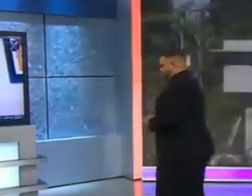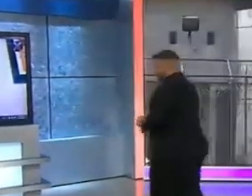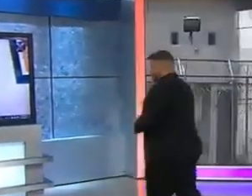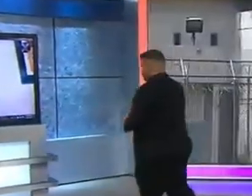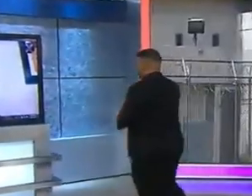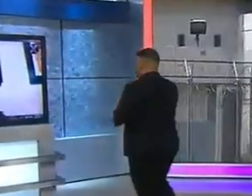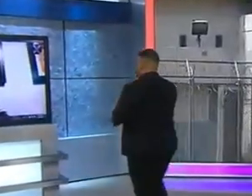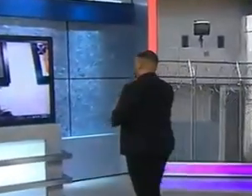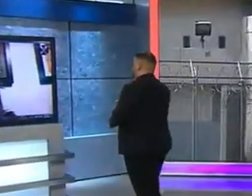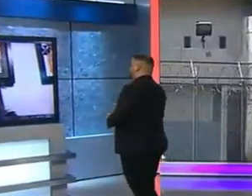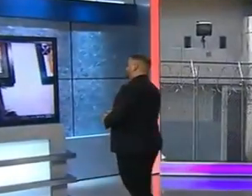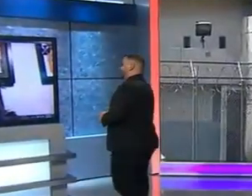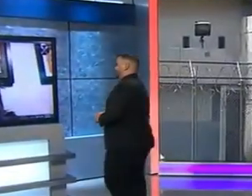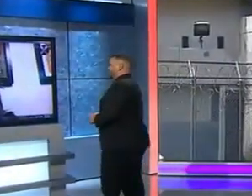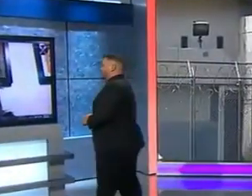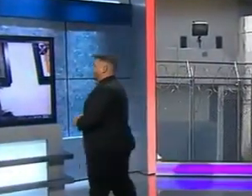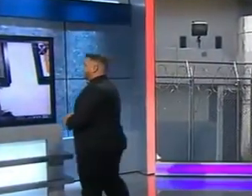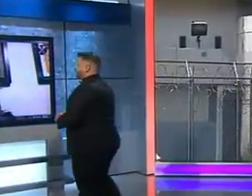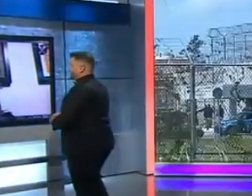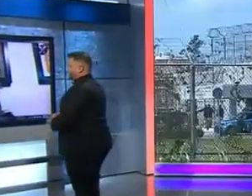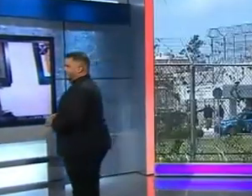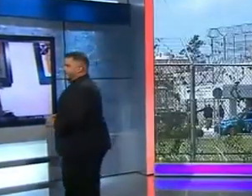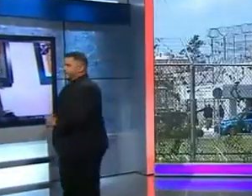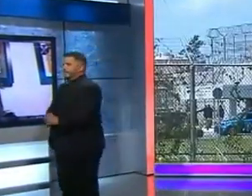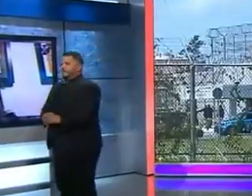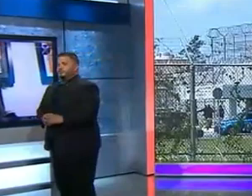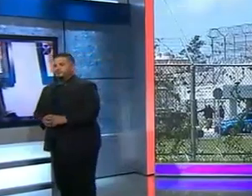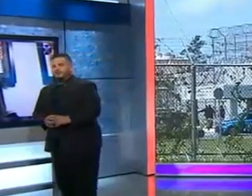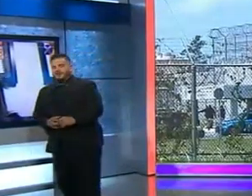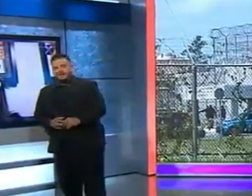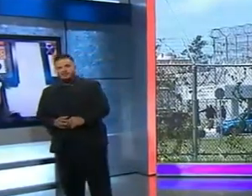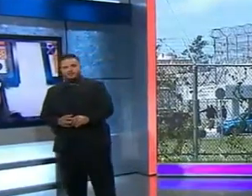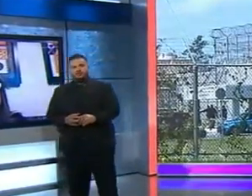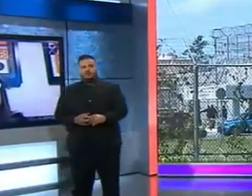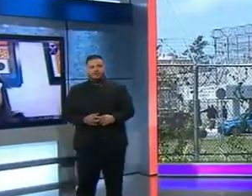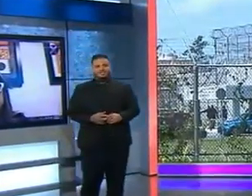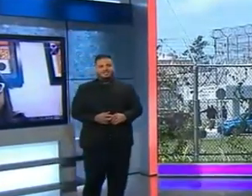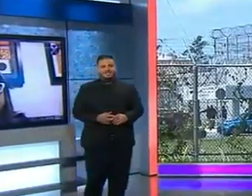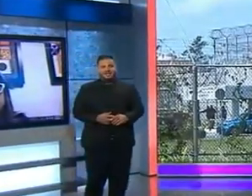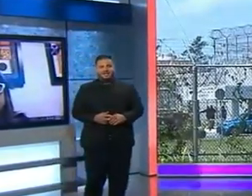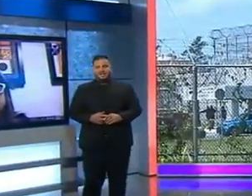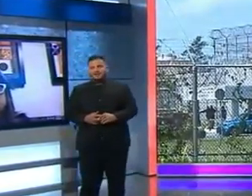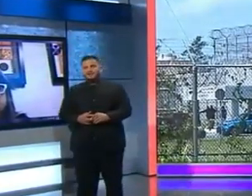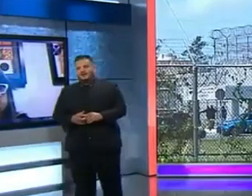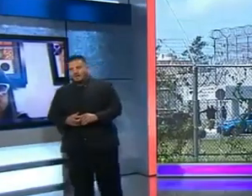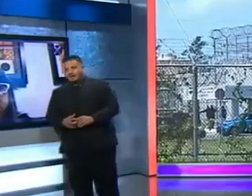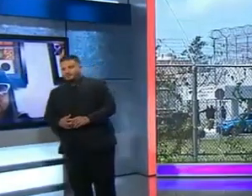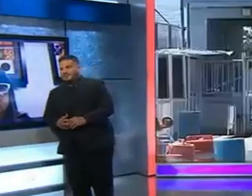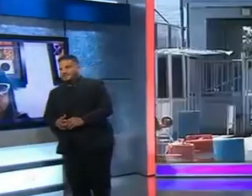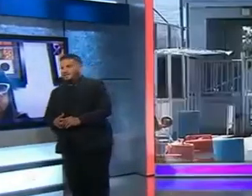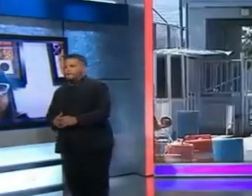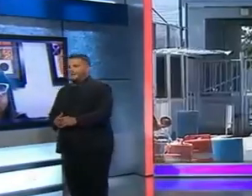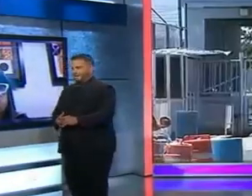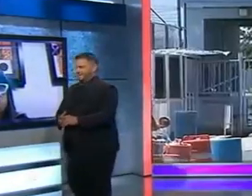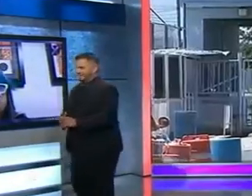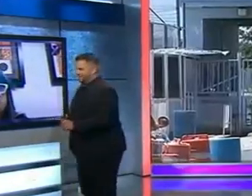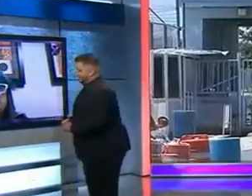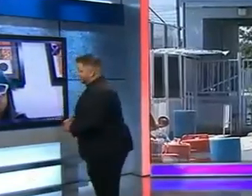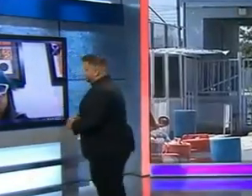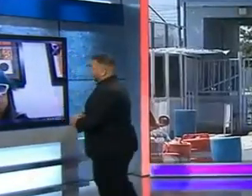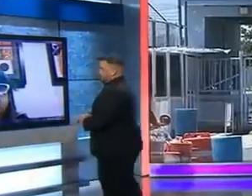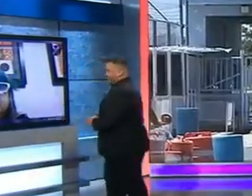el PNP. Pero eso hablamos ya mismito, porque antes tengo con nosotros a la vicepresidenta de la Asociación de Fiscales de Puerto Rico, la licenciada fiscal Gretchen